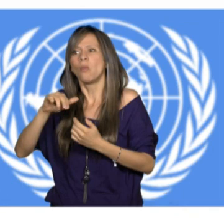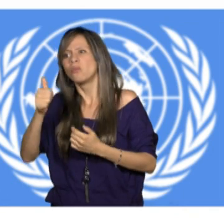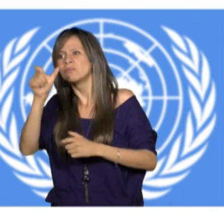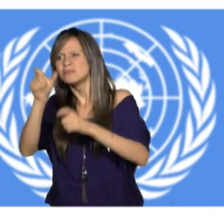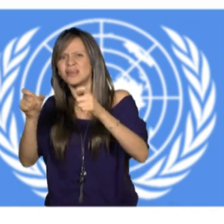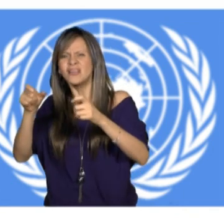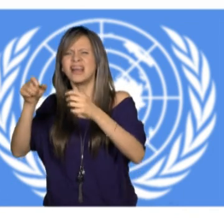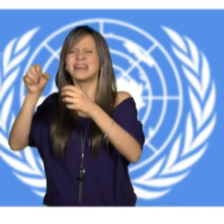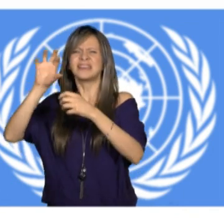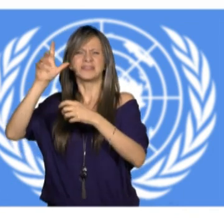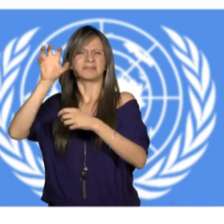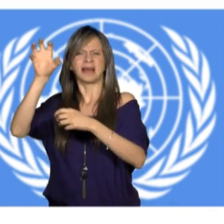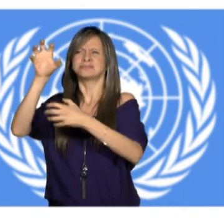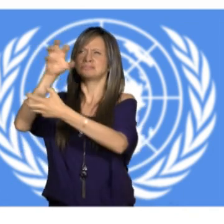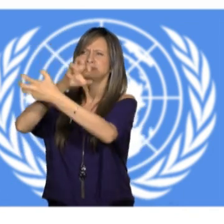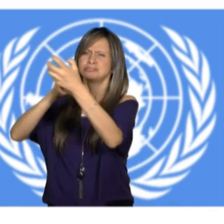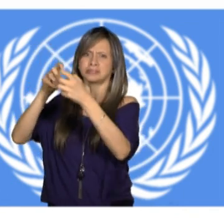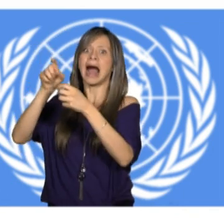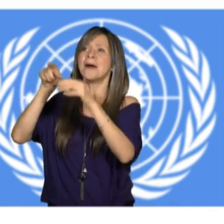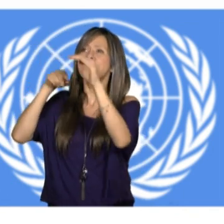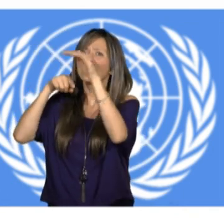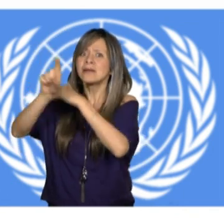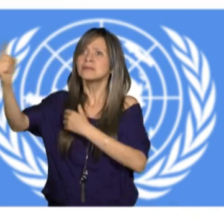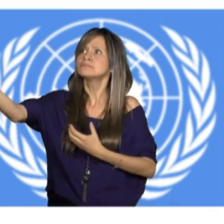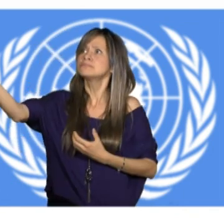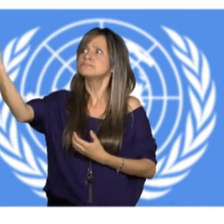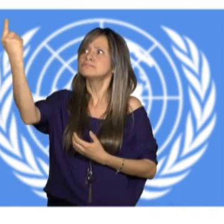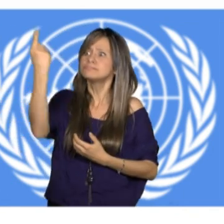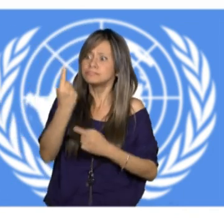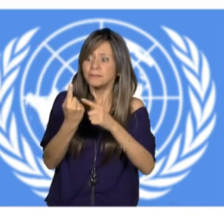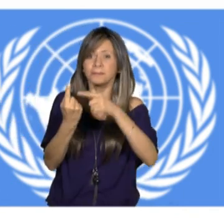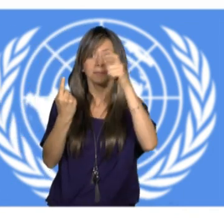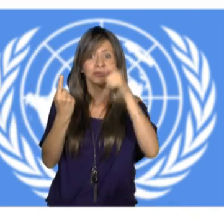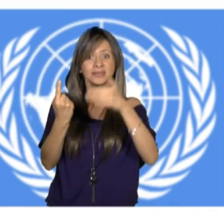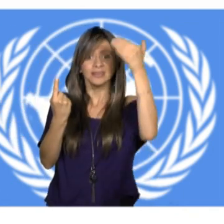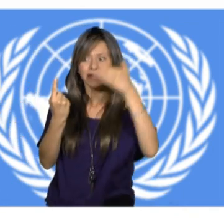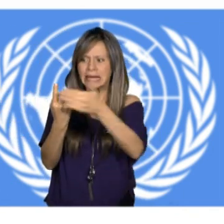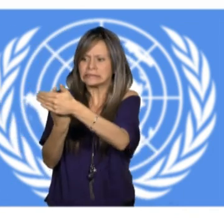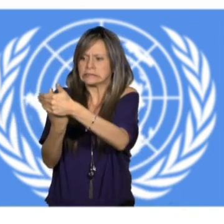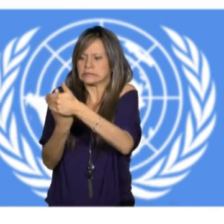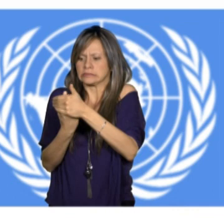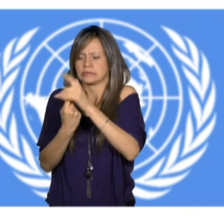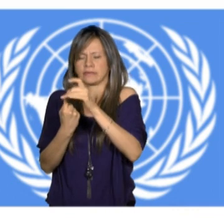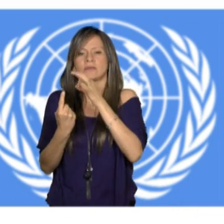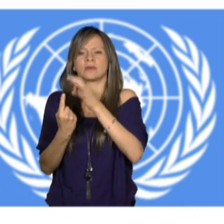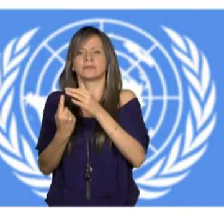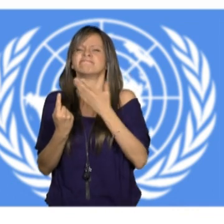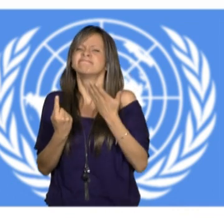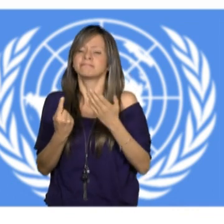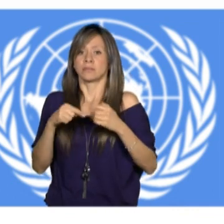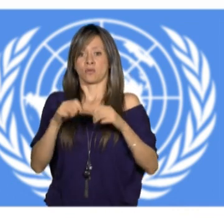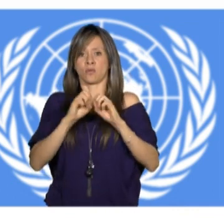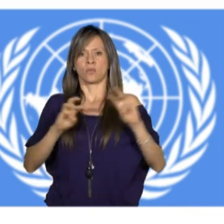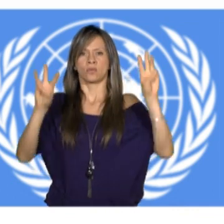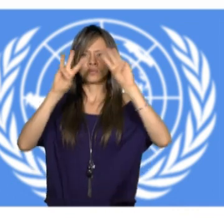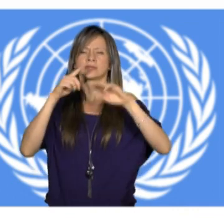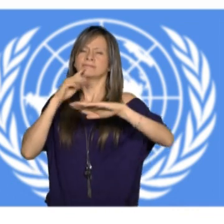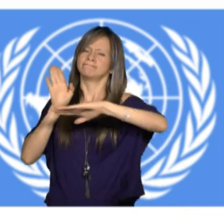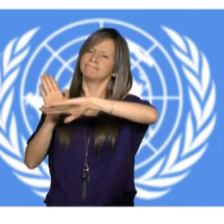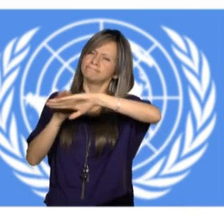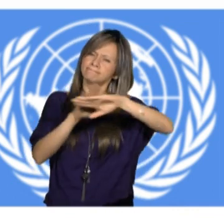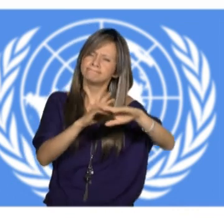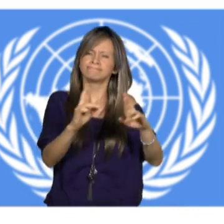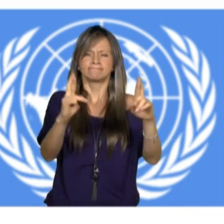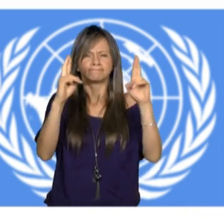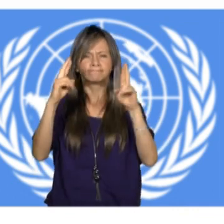el pleno respeto de los propósitos y principios de la Carta de las Naciones Unidas y se respeten los instrumentos vigentes